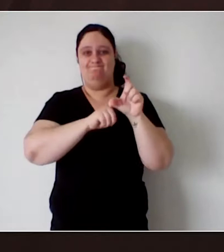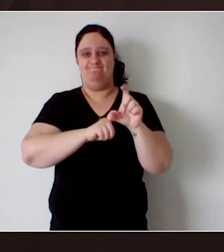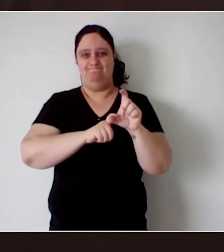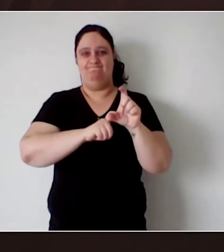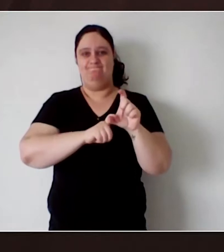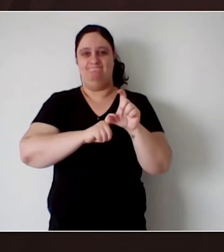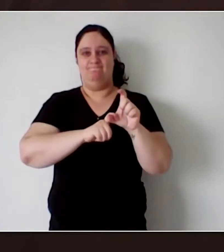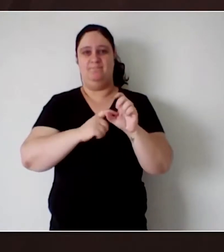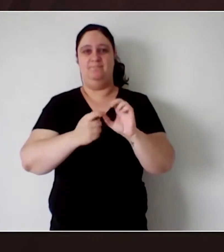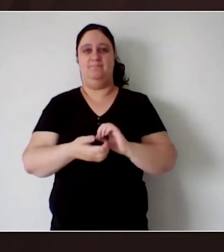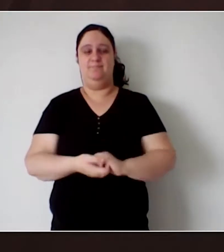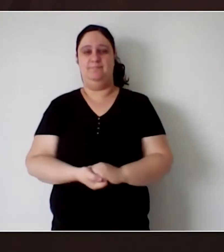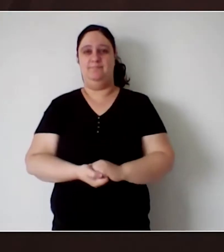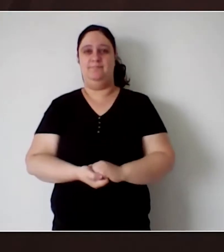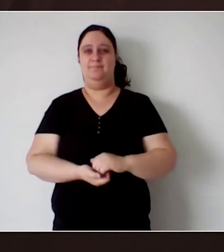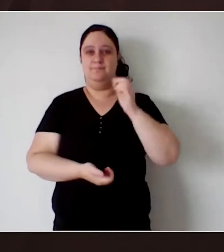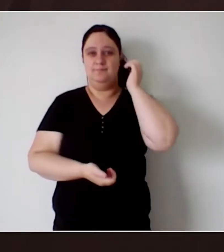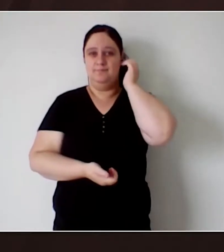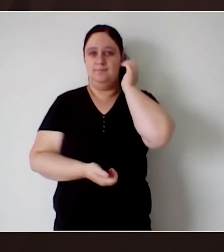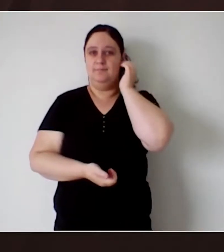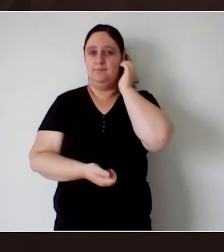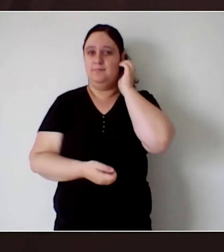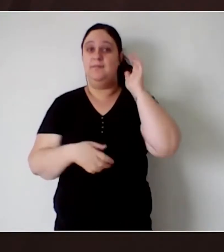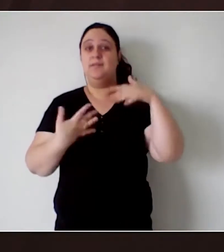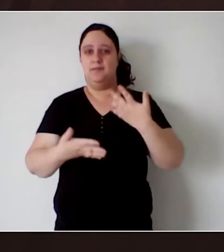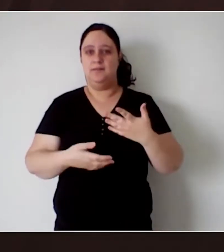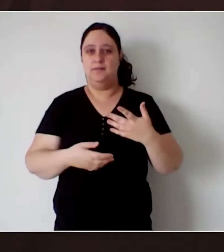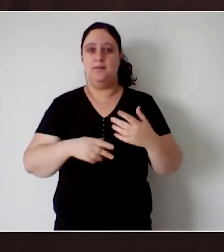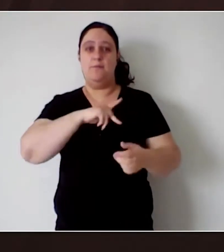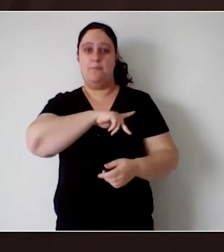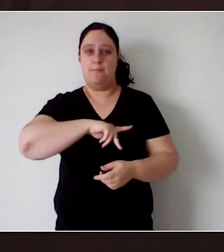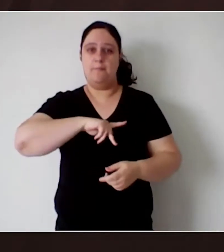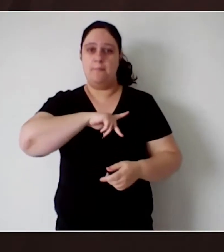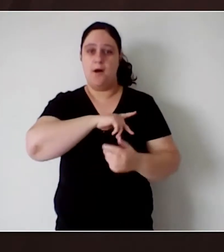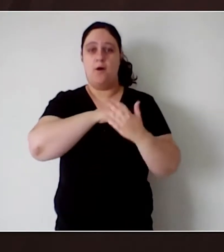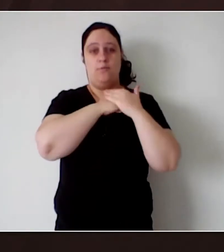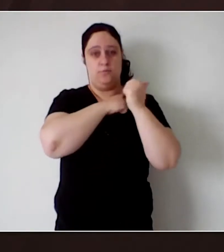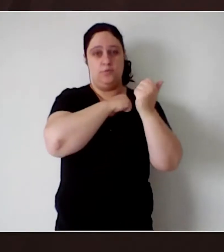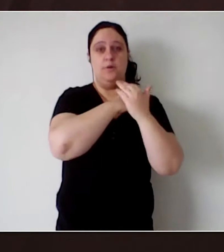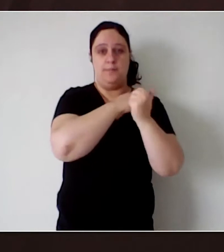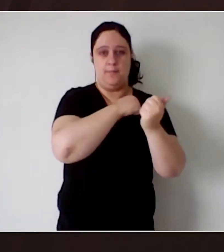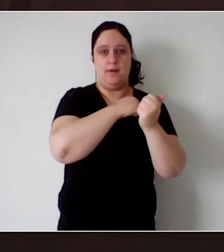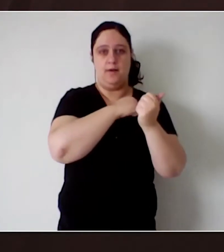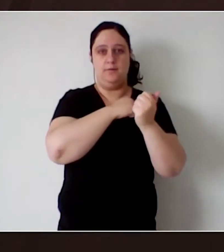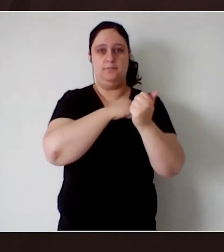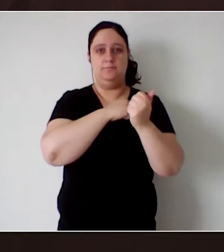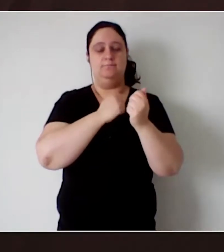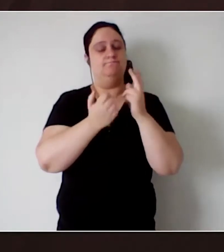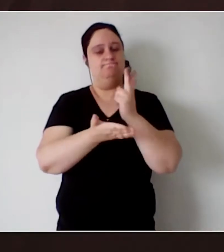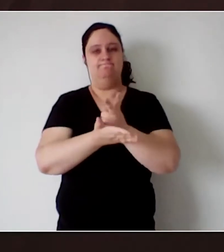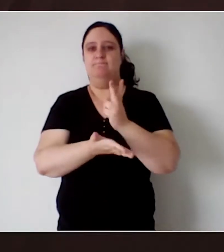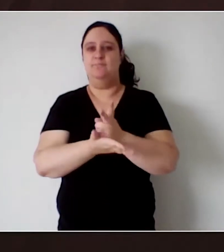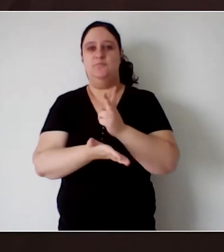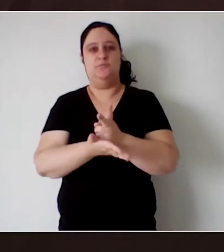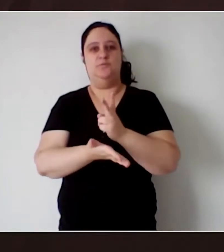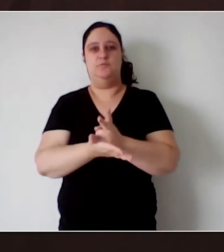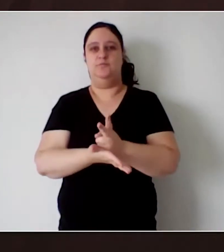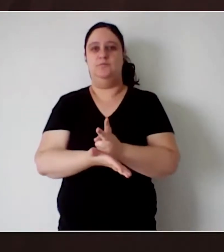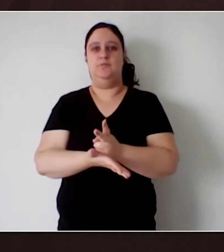viagem, e vocês sabem que a partir daí, irmão, não parou mais. Paulo viveu uma vida